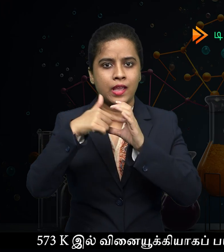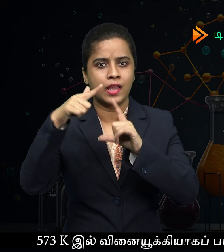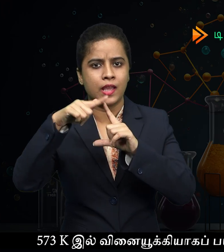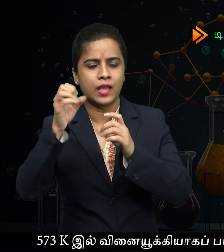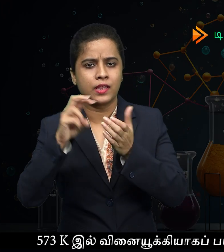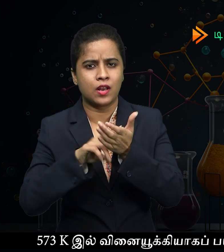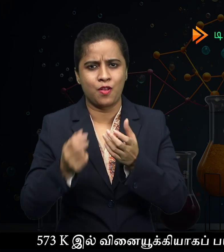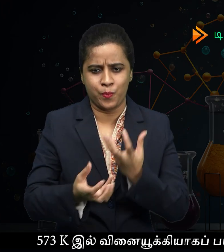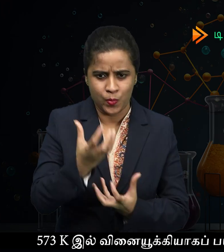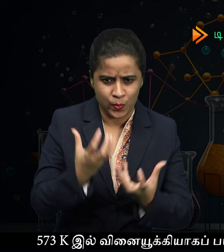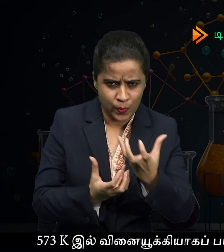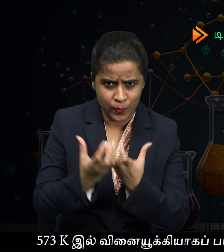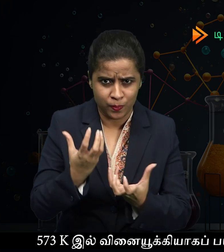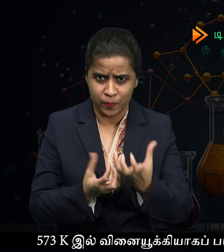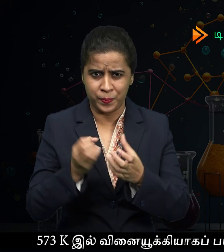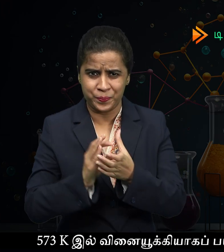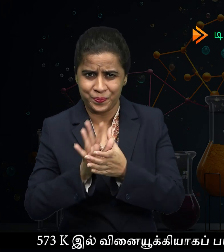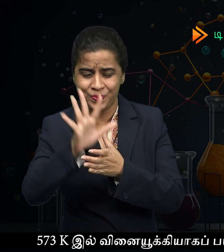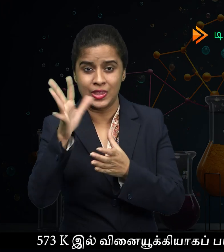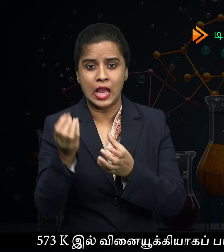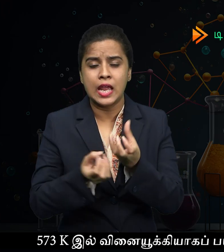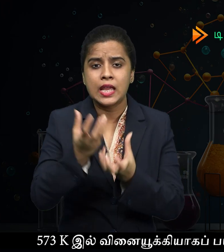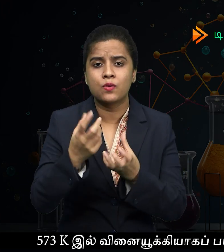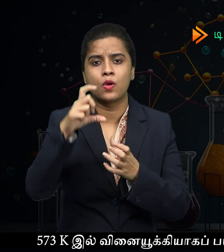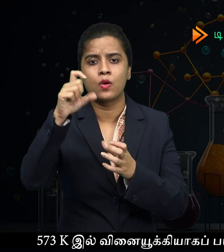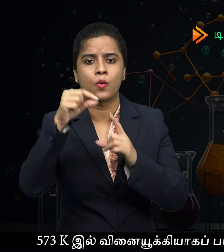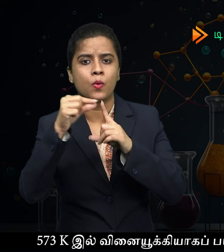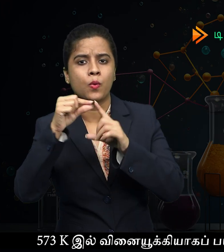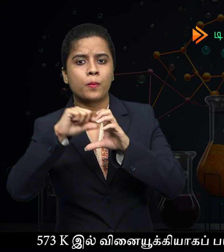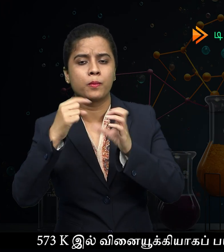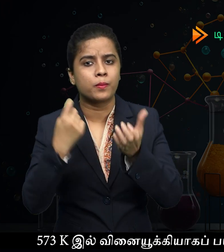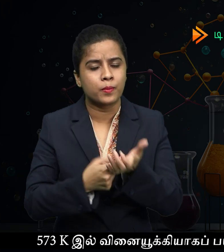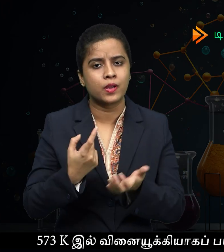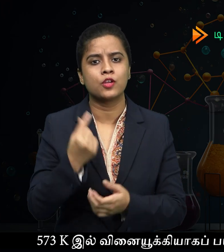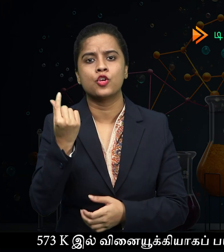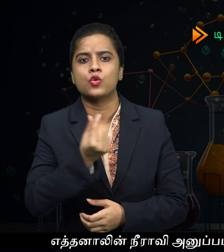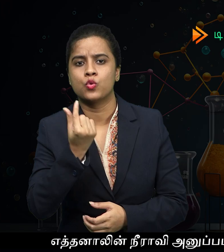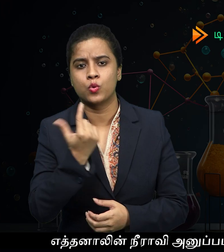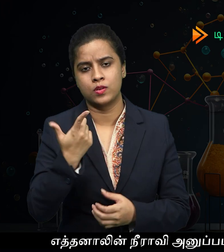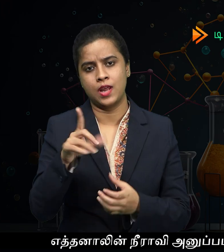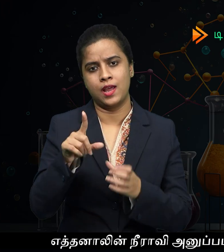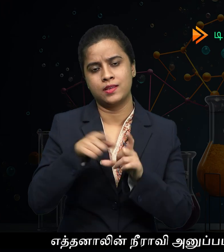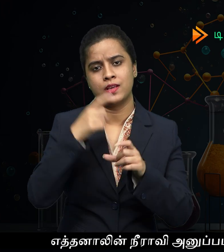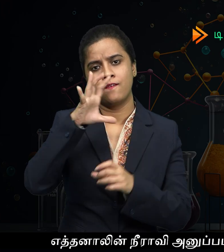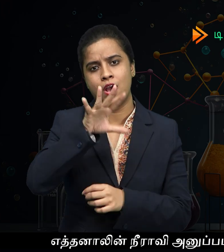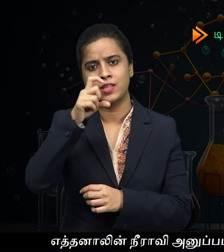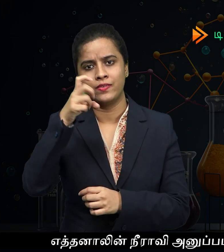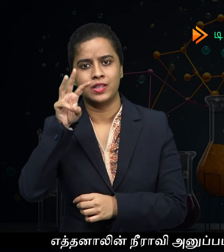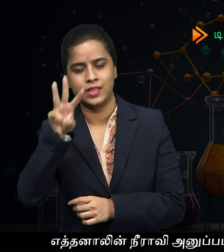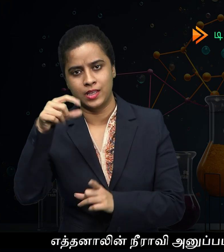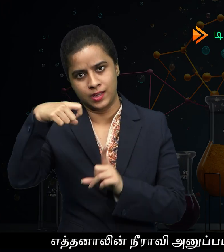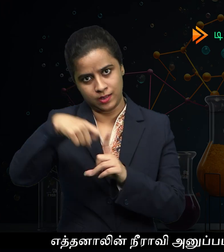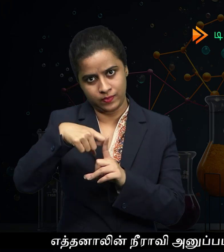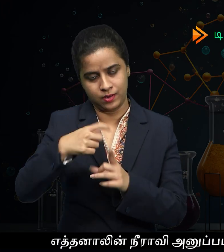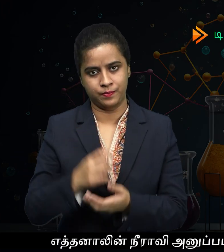(573 கெல்வினில் வினையூக்கியாக பயன்படுத்தப்படும் சூடான தாமிரத்தின் மீது எத்தனாலின் நீராவி